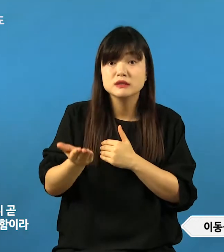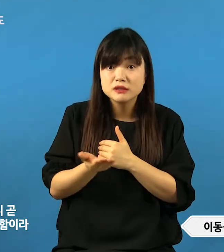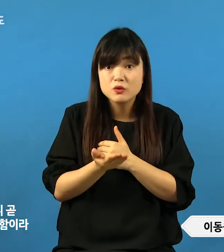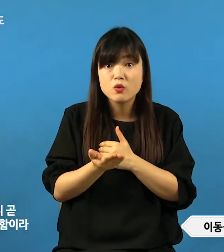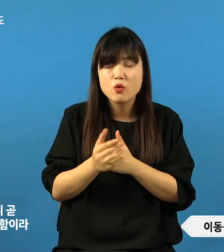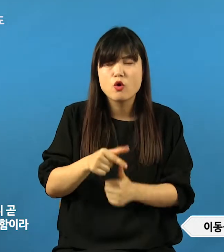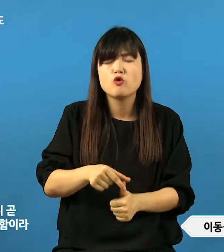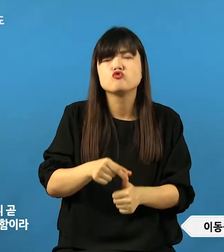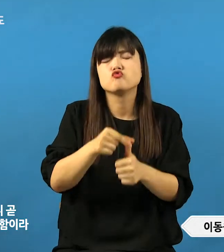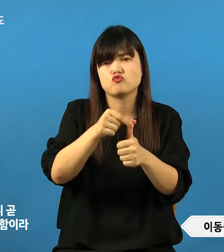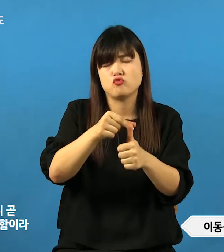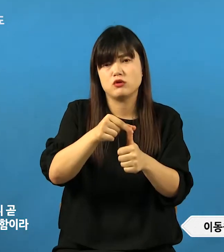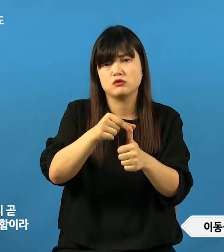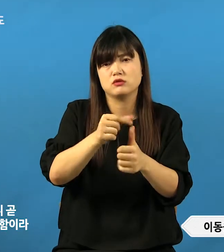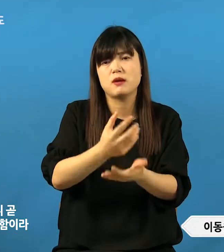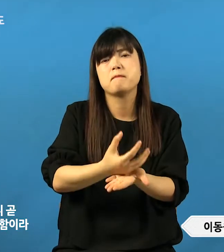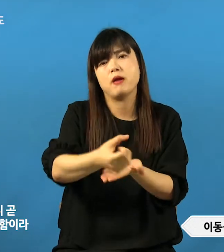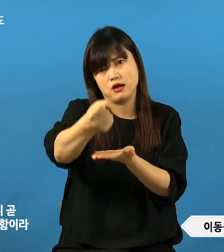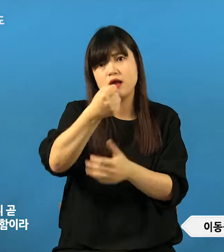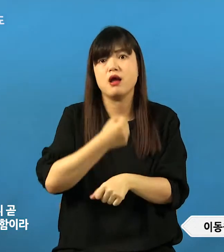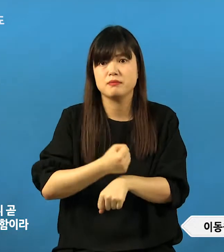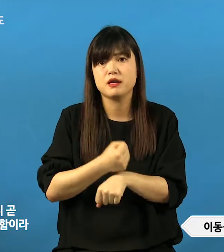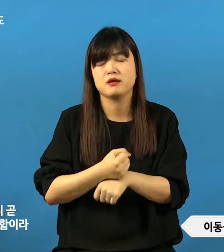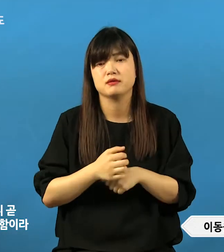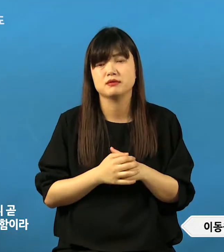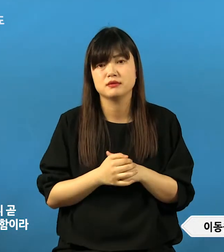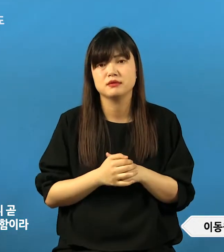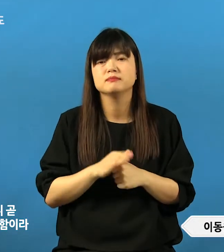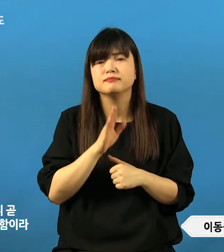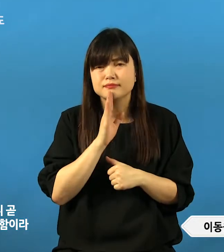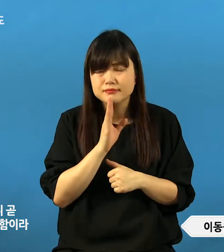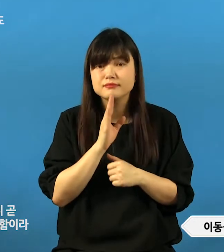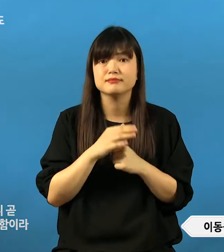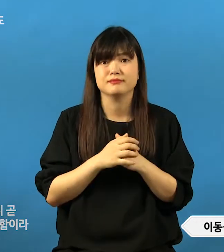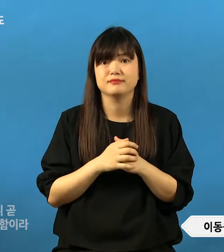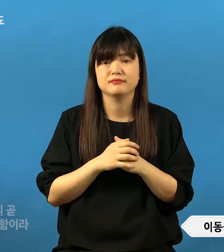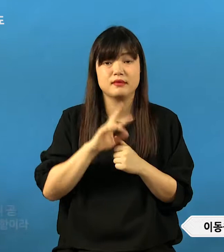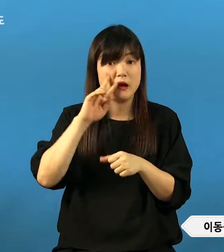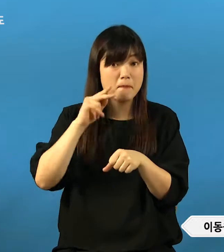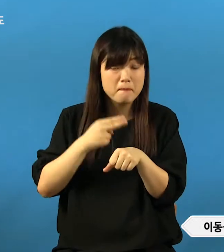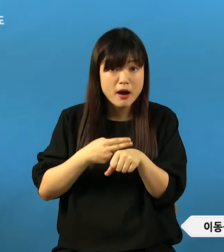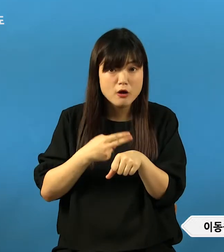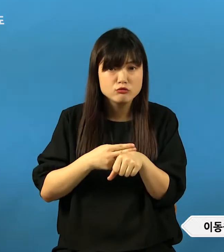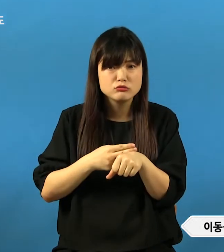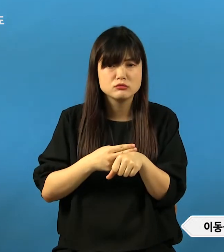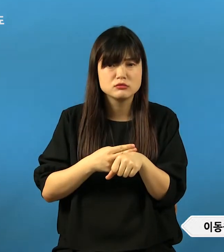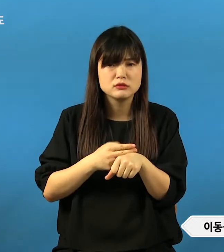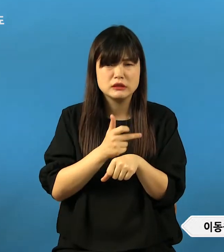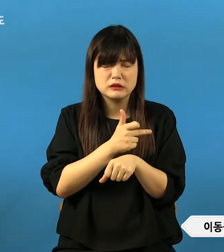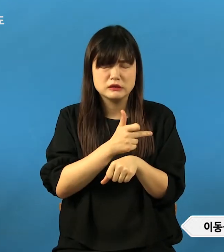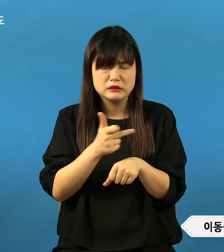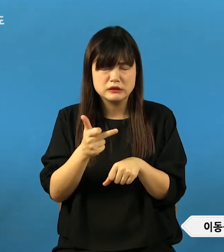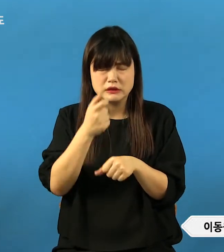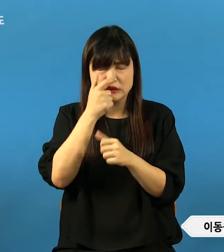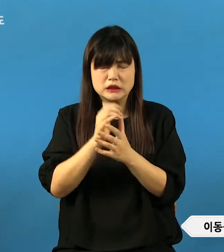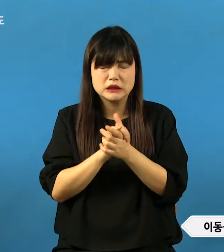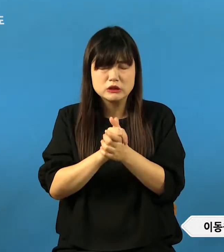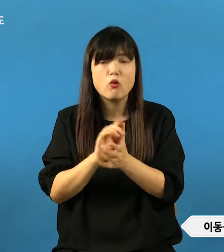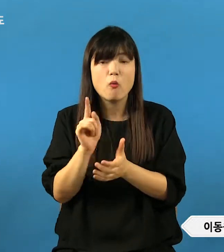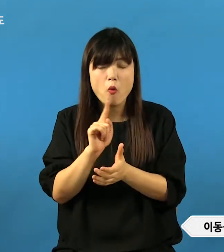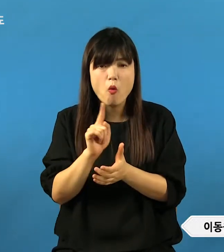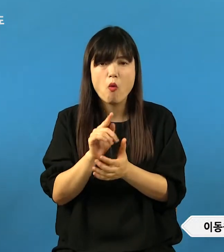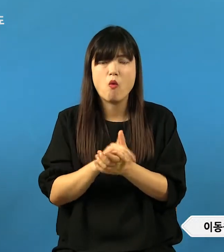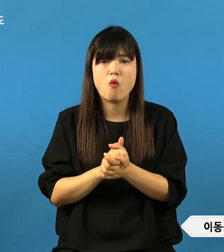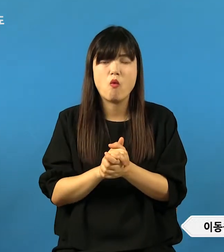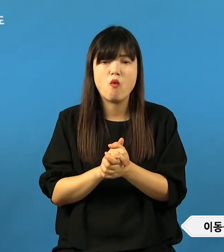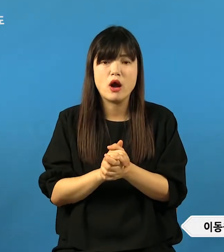그들로 구원을 받게 합니다. 그렇습니다. 바울의 가장 커다란 기도의 제목, 그것은